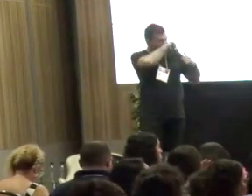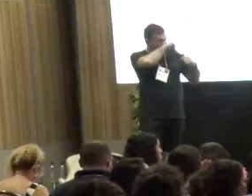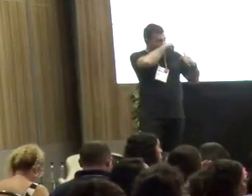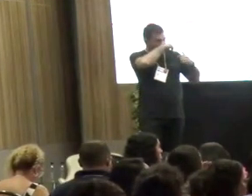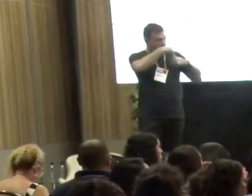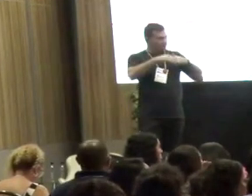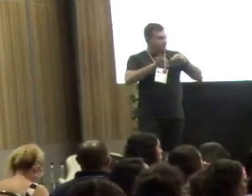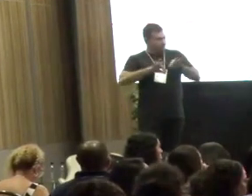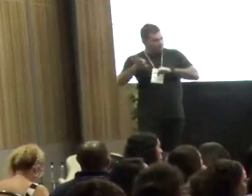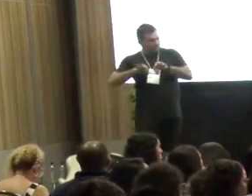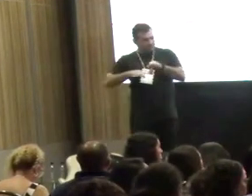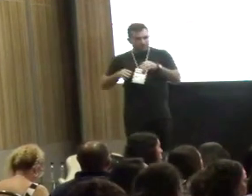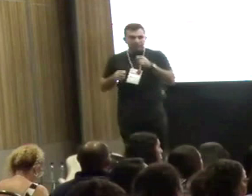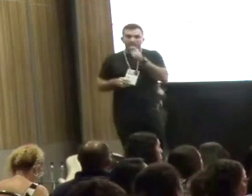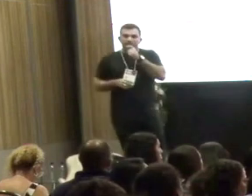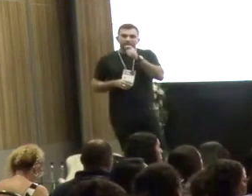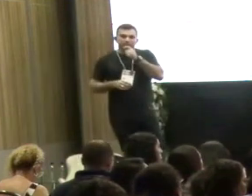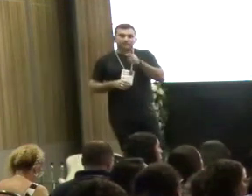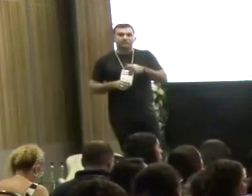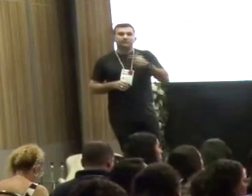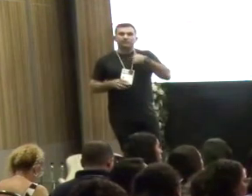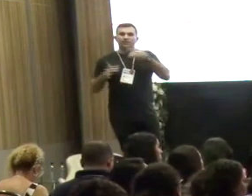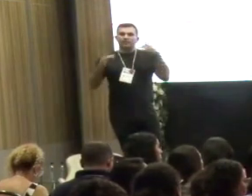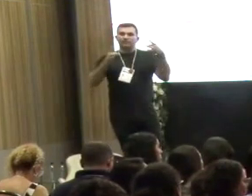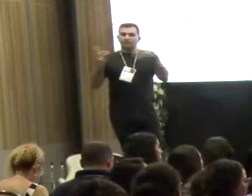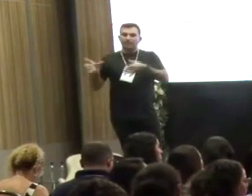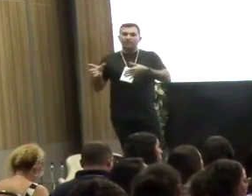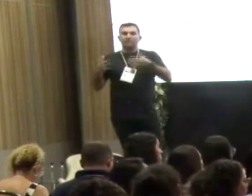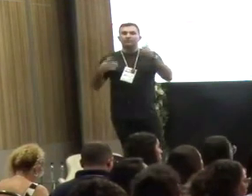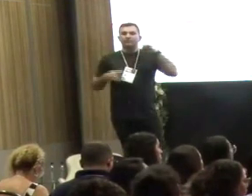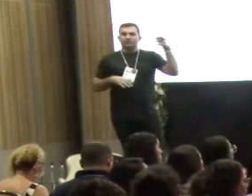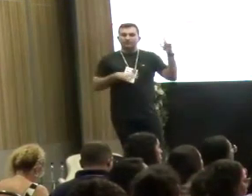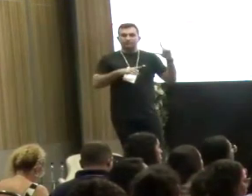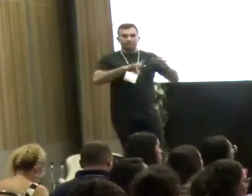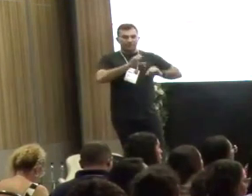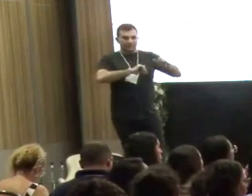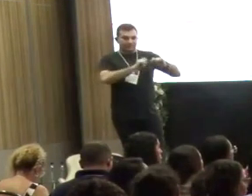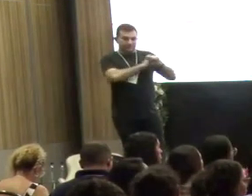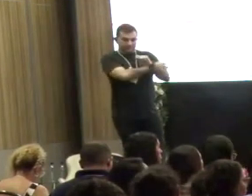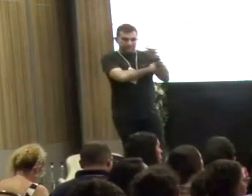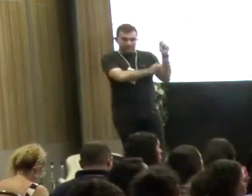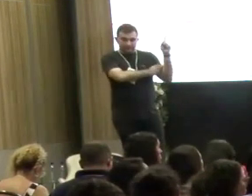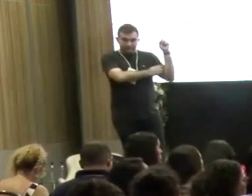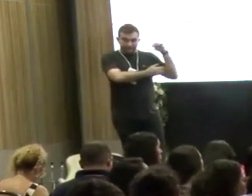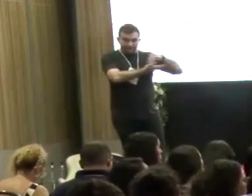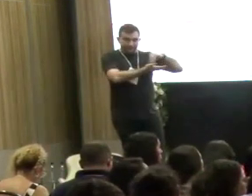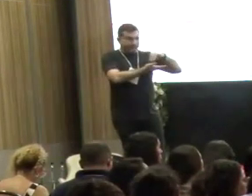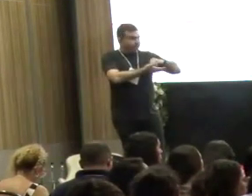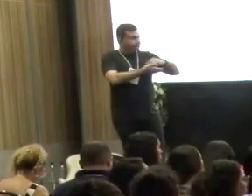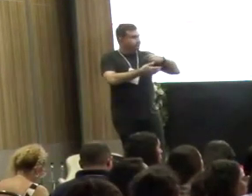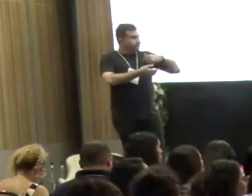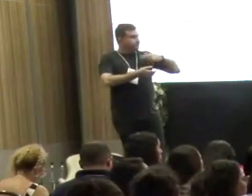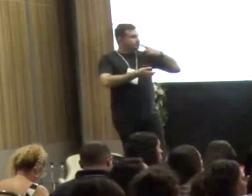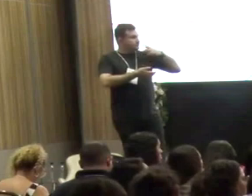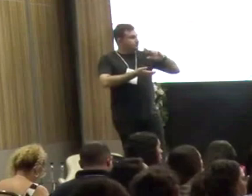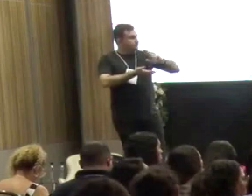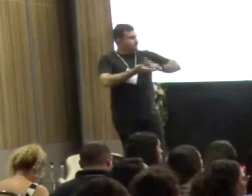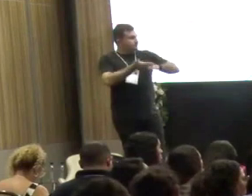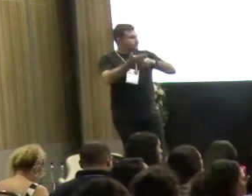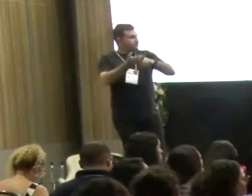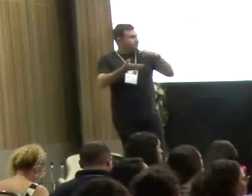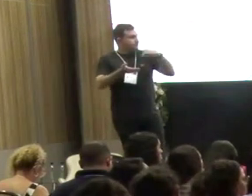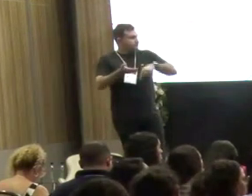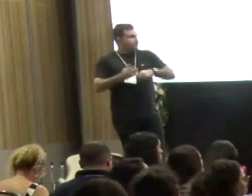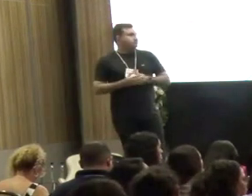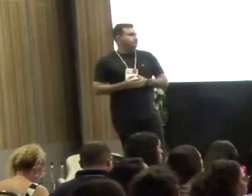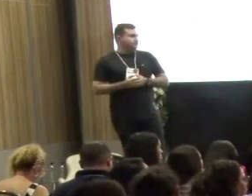estava preparada ainda para deixar Brasília e vir para cá. E aí eu tive que fazer uma carta renúncia para o